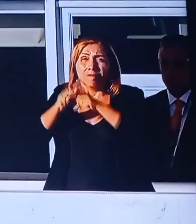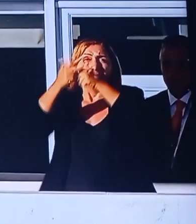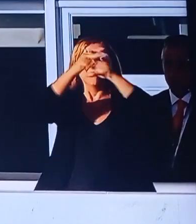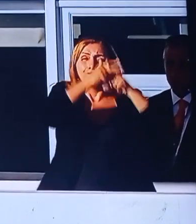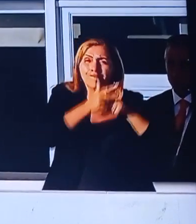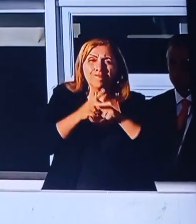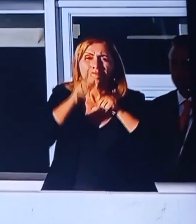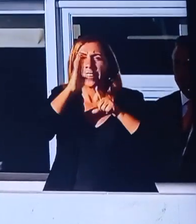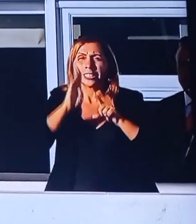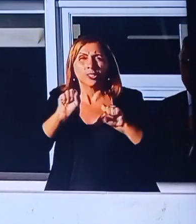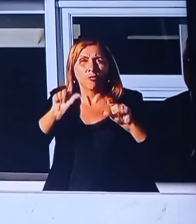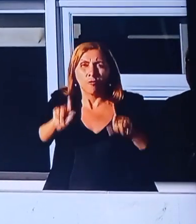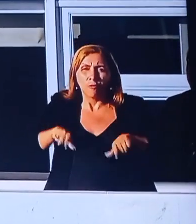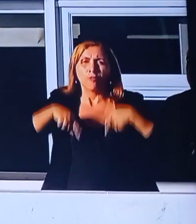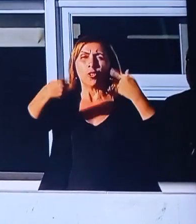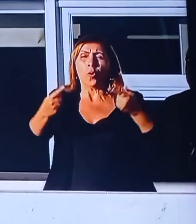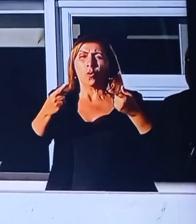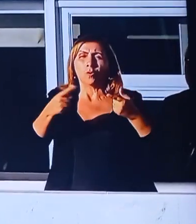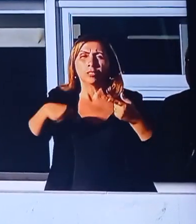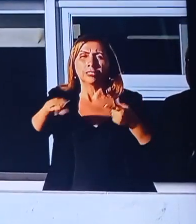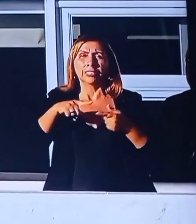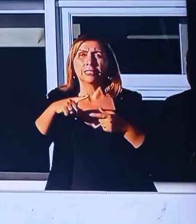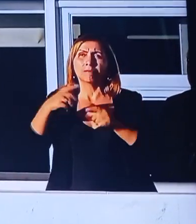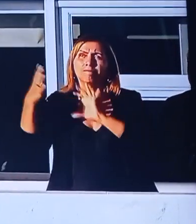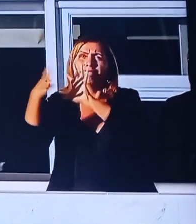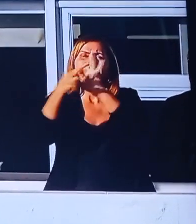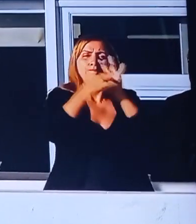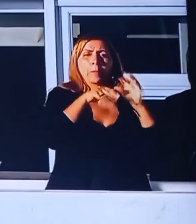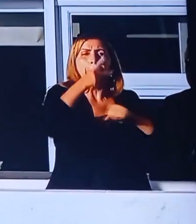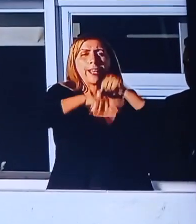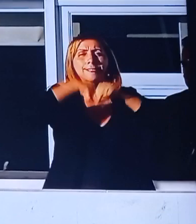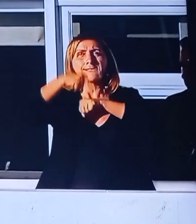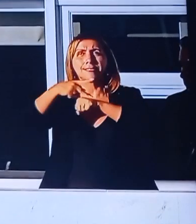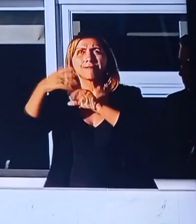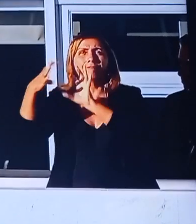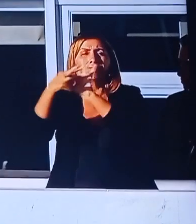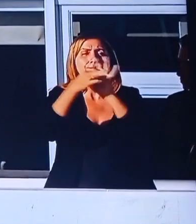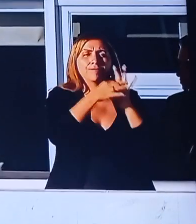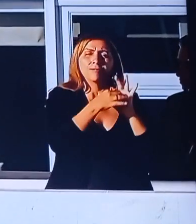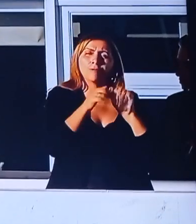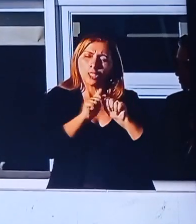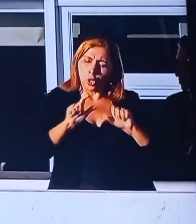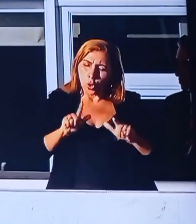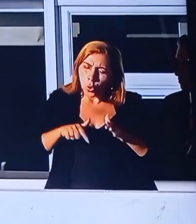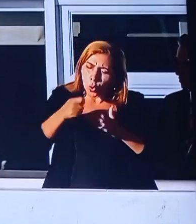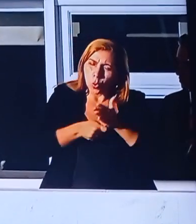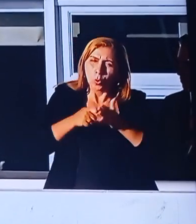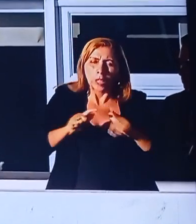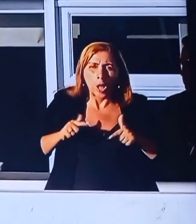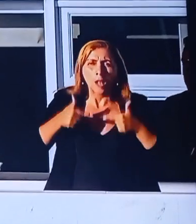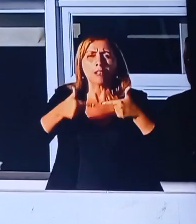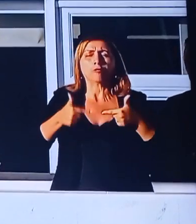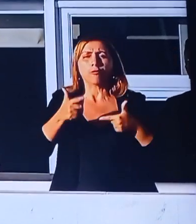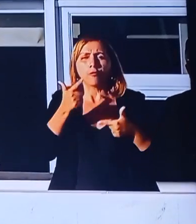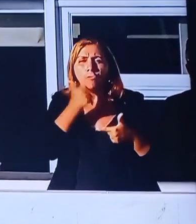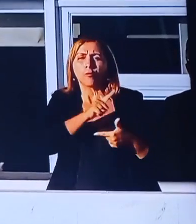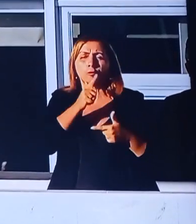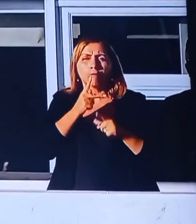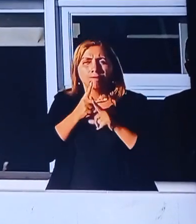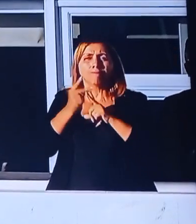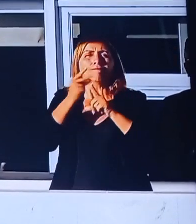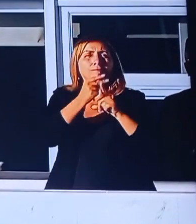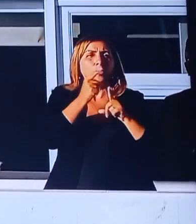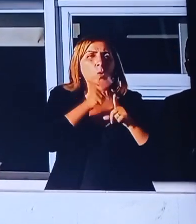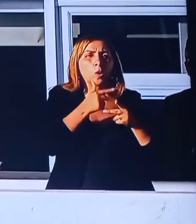e transformaremos de fato esse país se lutarmos com todas as forças contra tudo aquilo que o torna